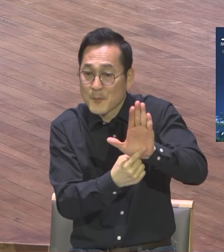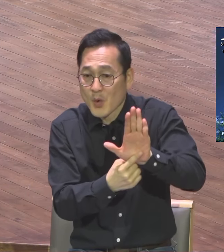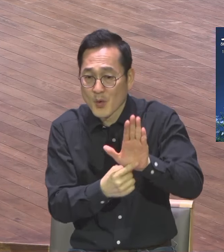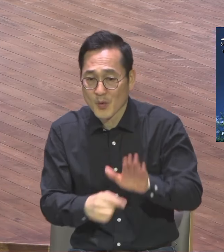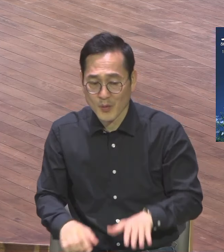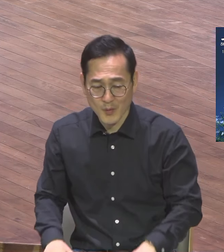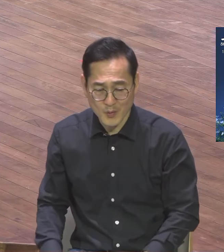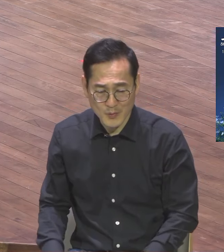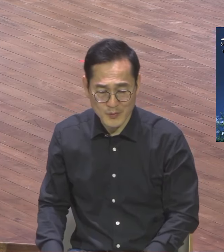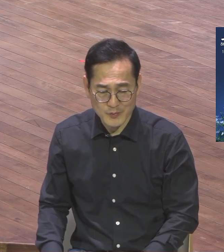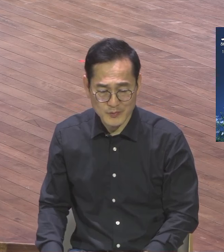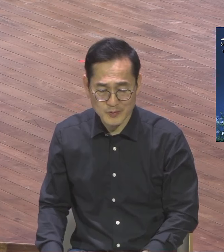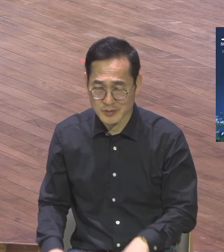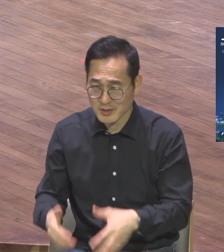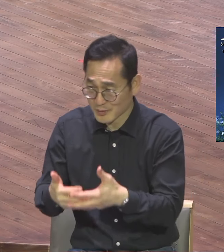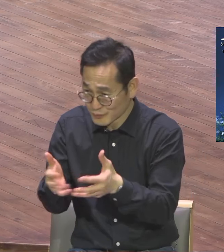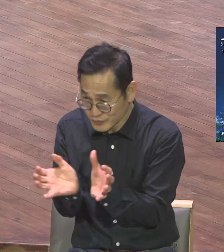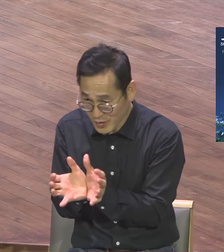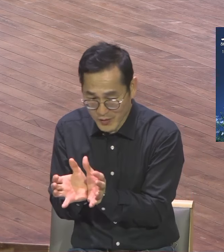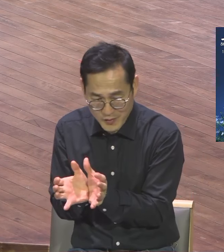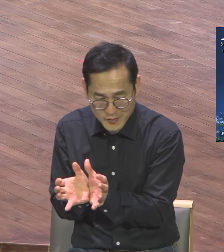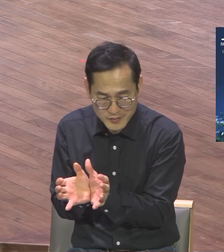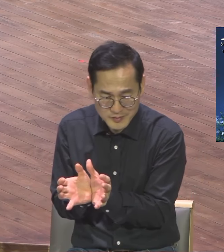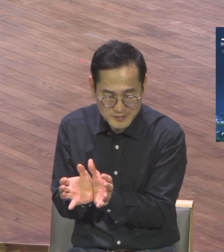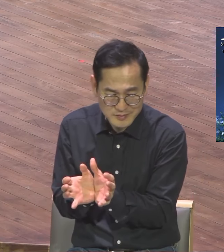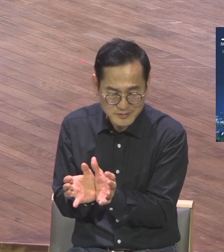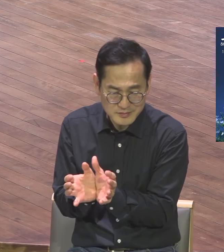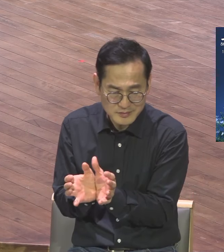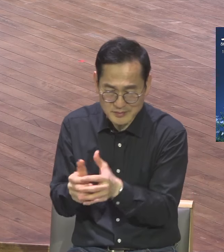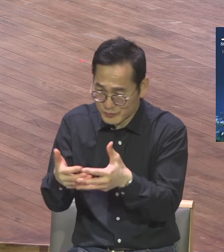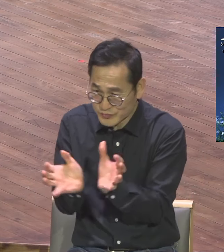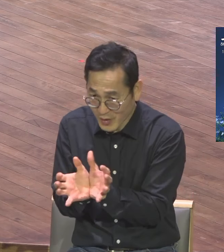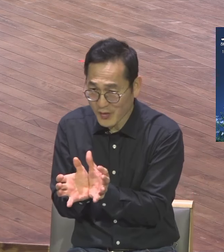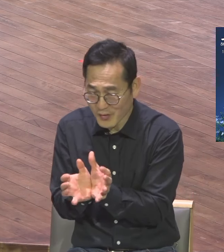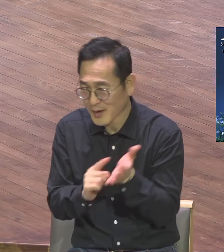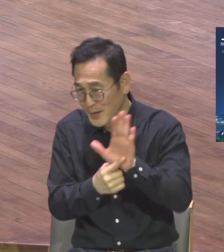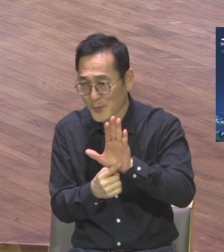그걸 뭐 자주 한다고 하면 뭘 자주 합니까? 1년에 한 번 하는데.